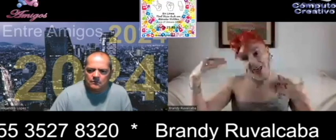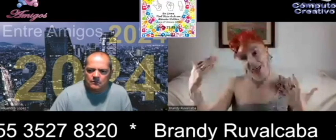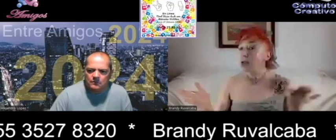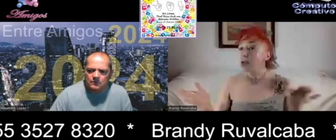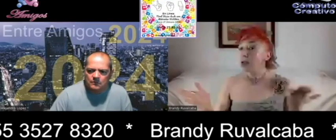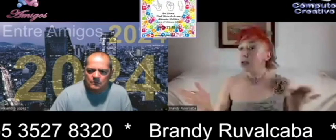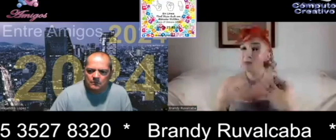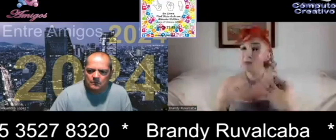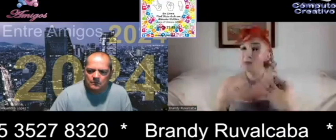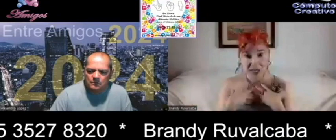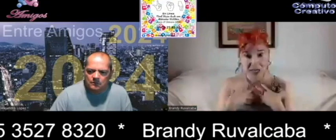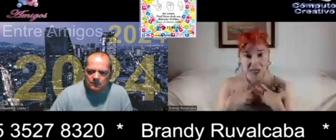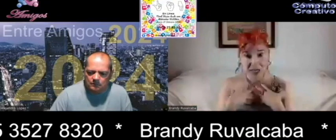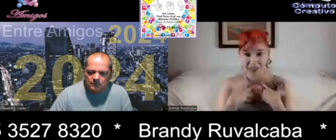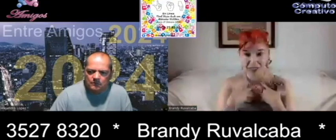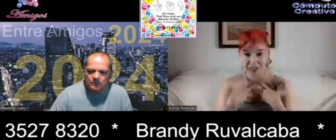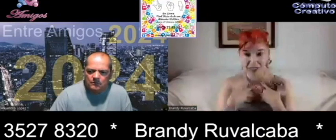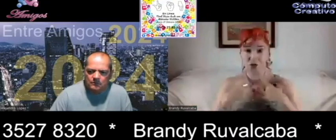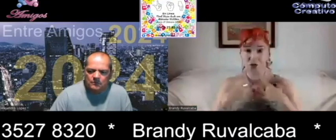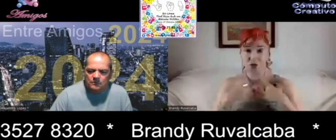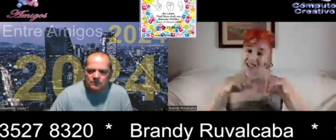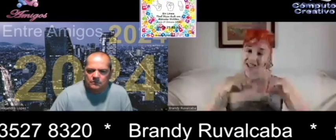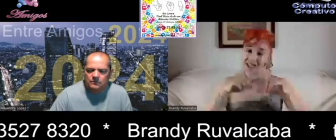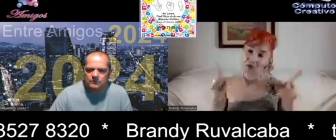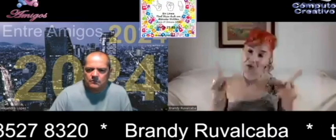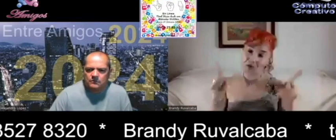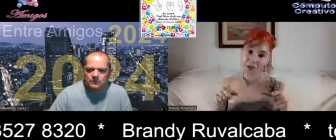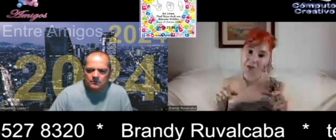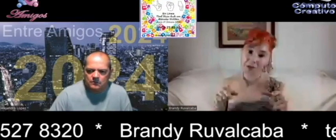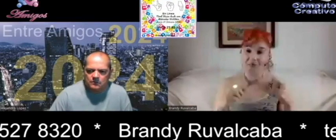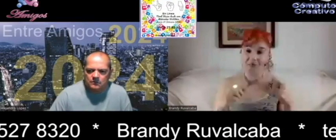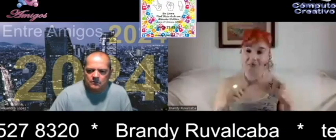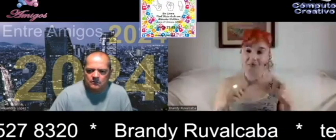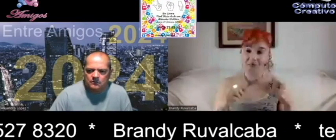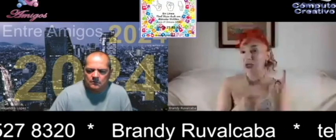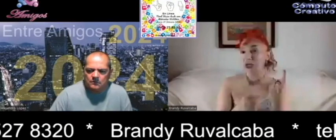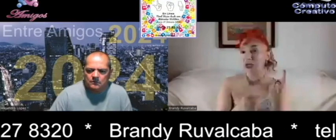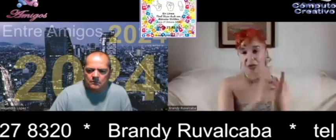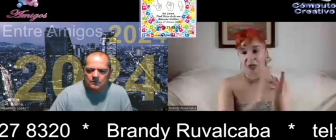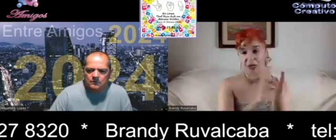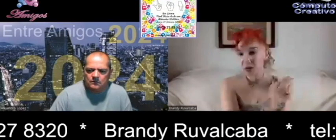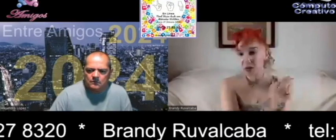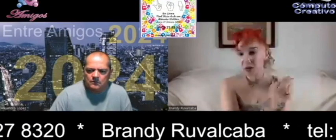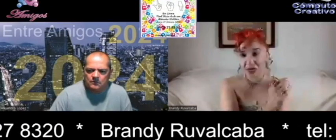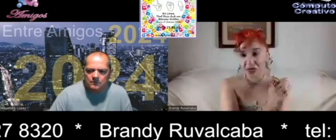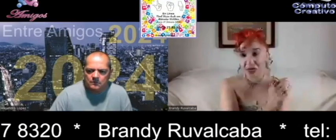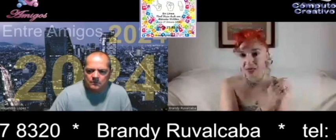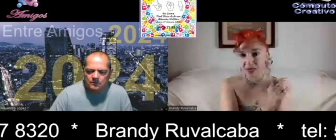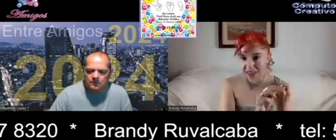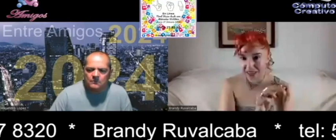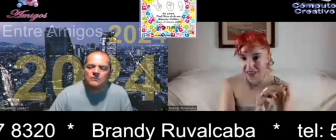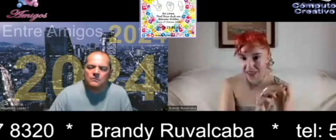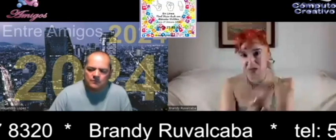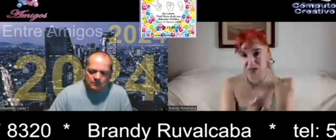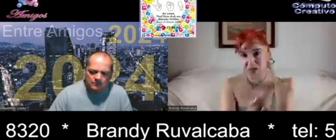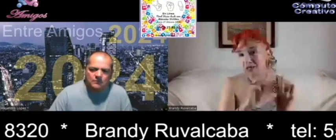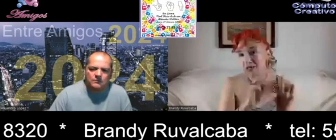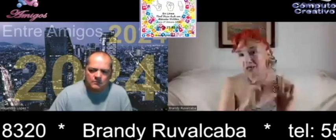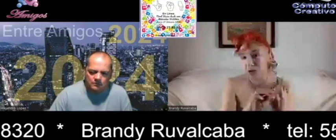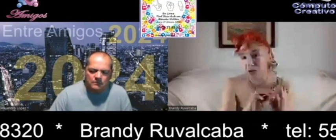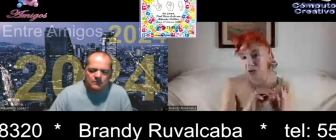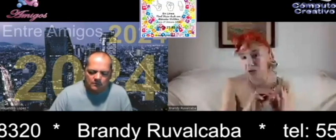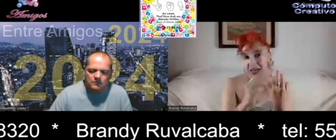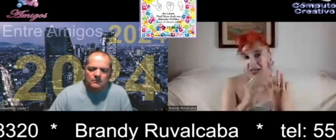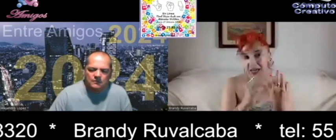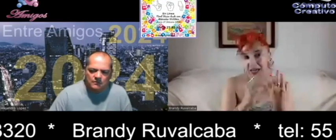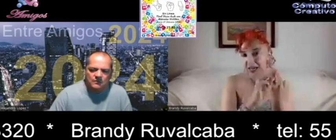en algunas lenguas de señas. Lo mismo que pasa con nuestras lenguas habladas. Por ejemplo, las lenguas romances, o sea, que vienen del